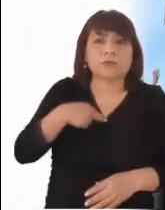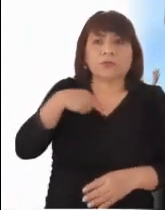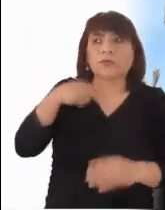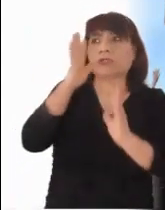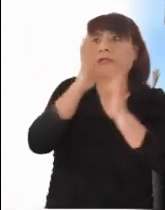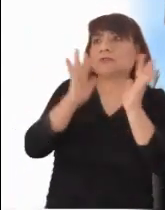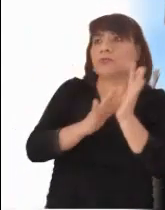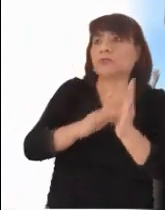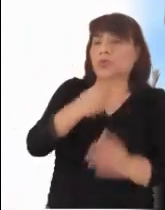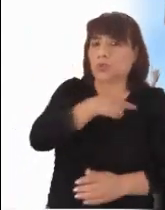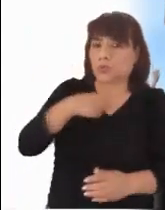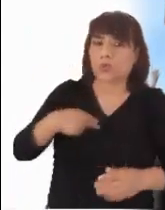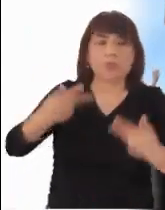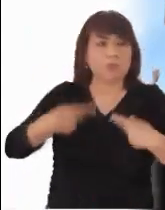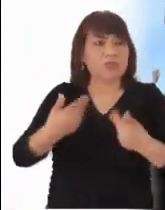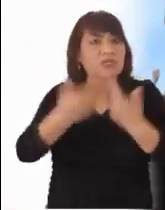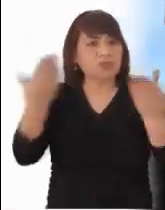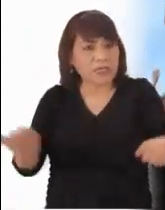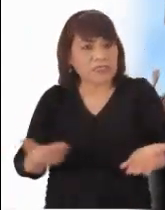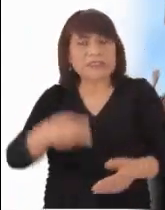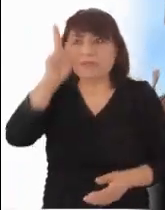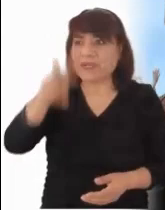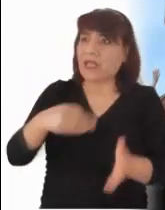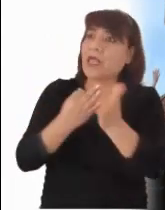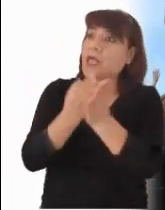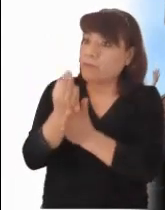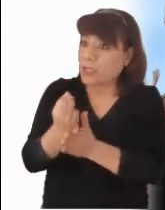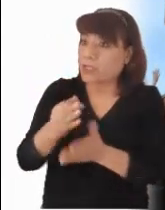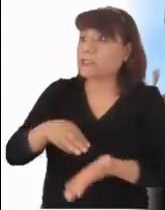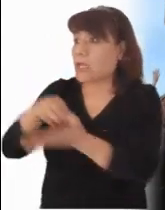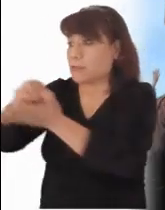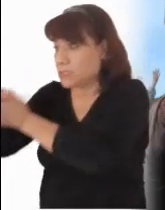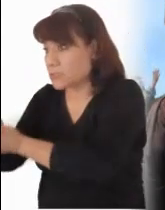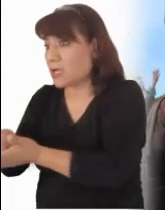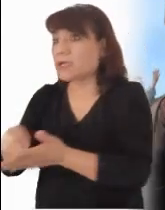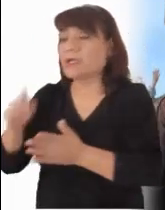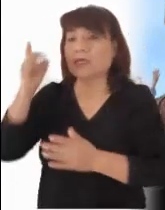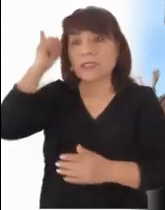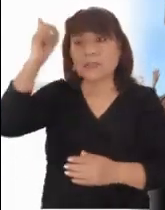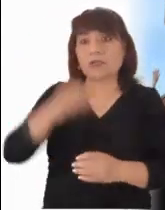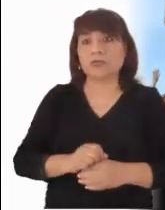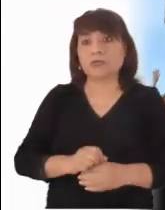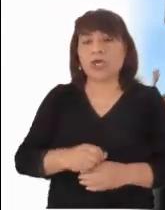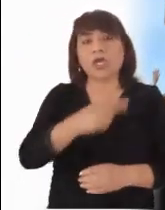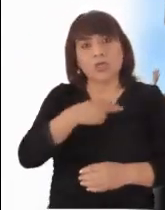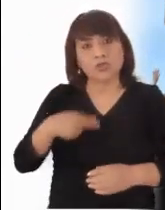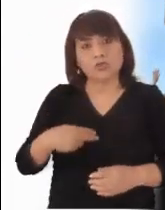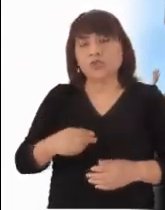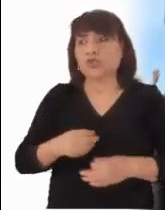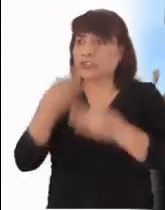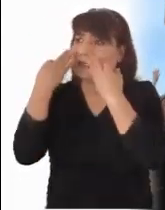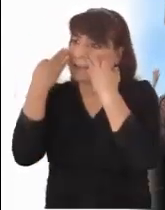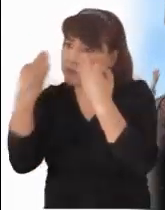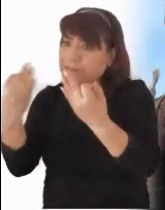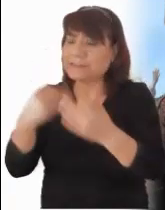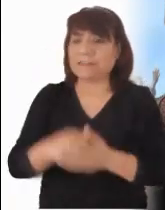Jesús, si hemos sido fieles a su palabra y a dar testimonio de su presencia